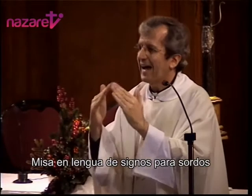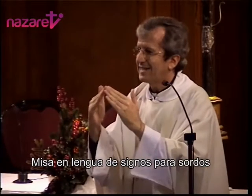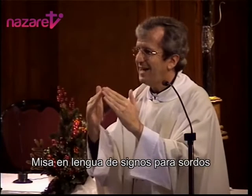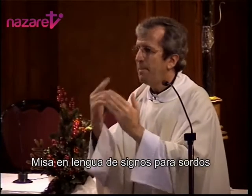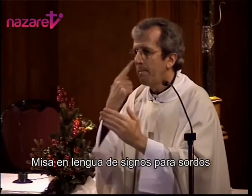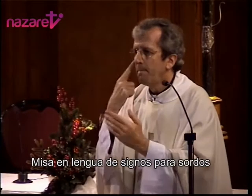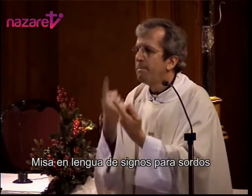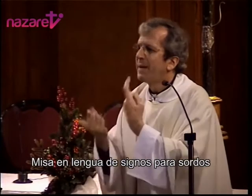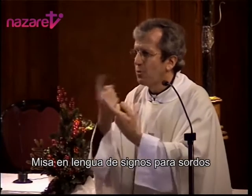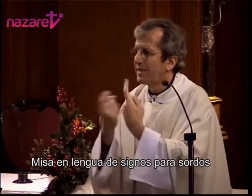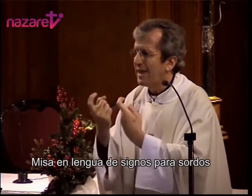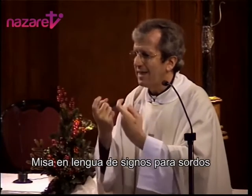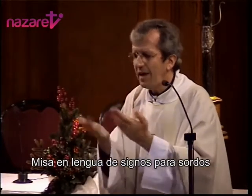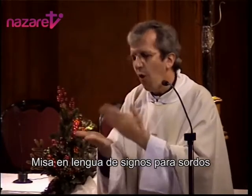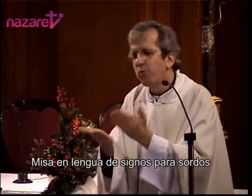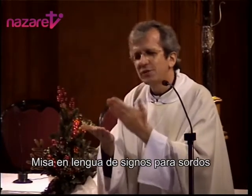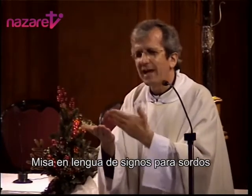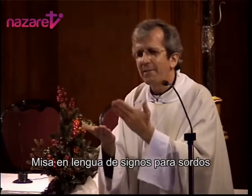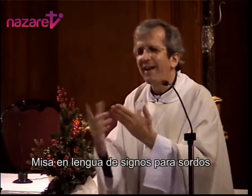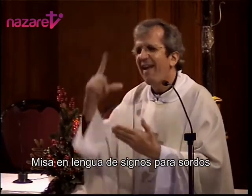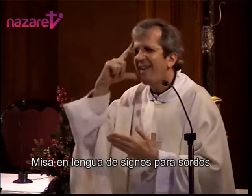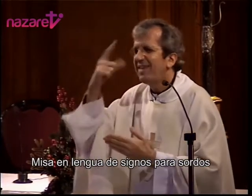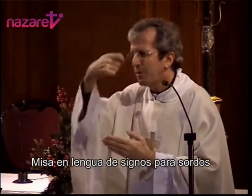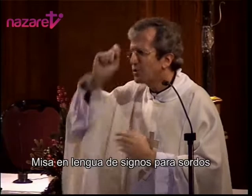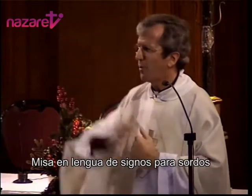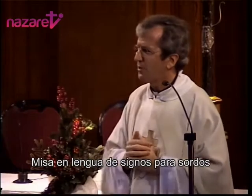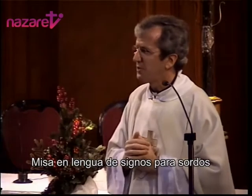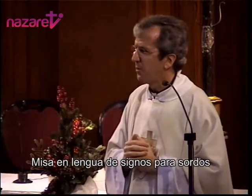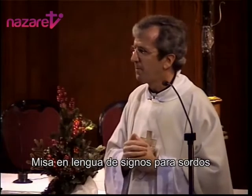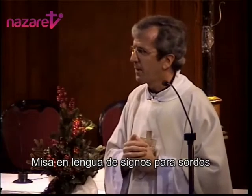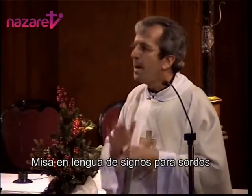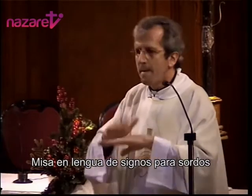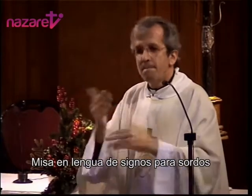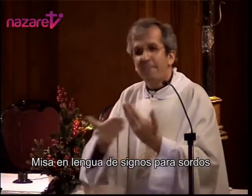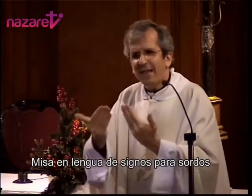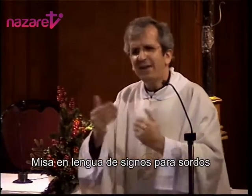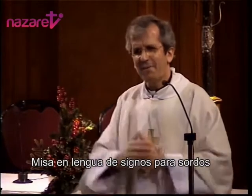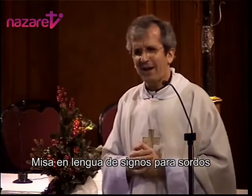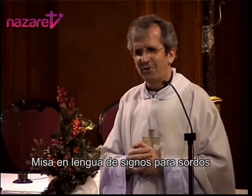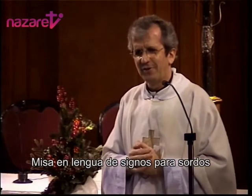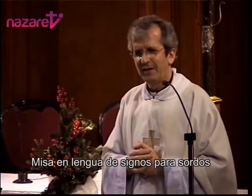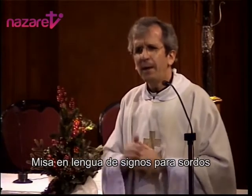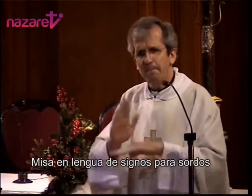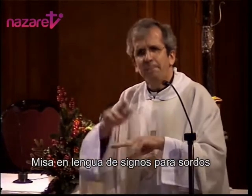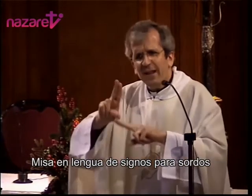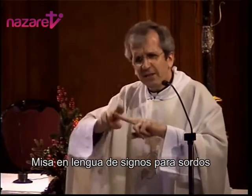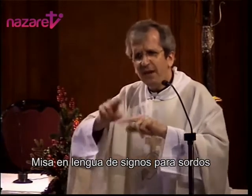casa, preguntad, o buscad, a ver, el día de vuestro bautismo, para celebrarlo, para hacer